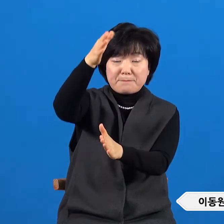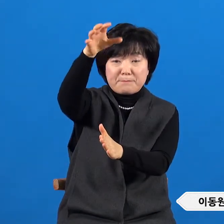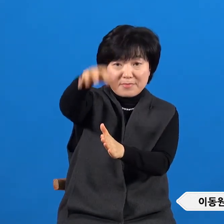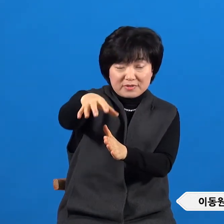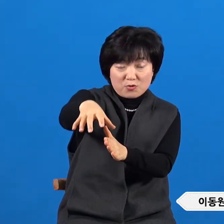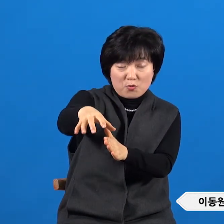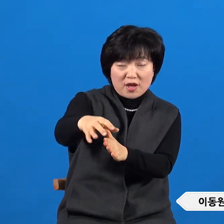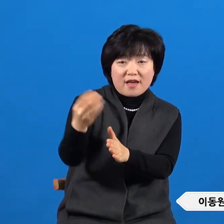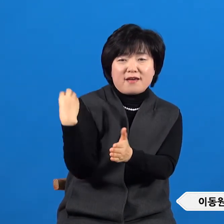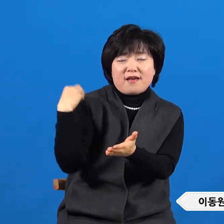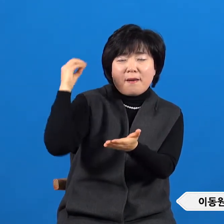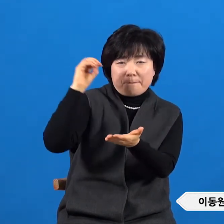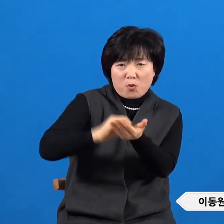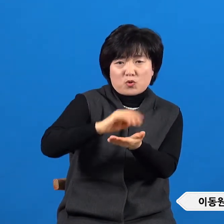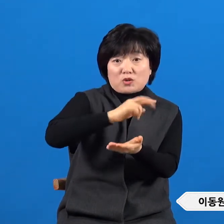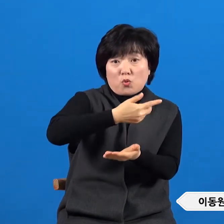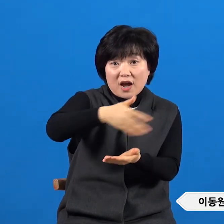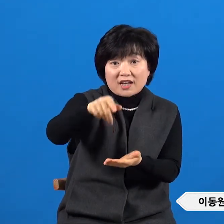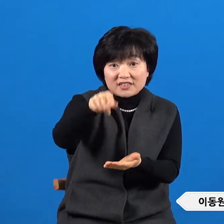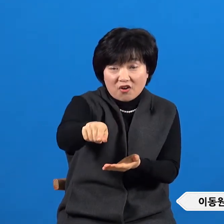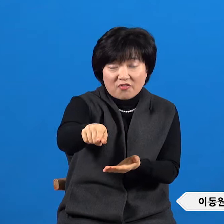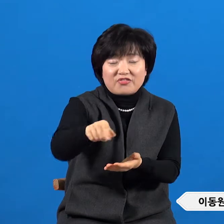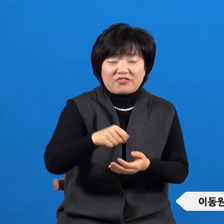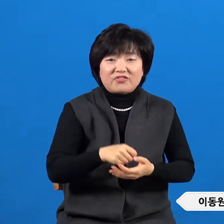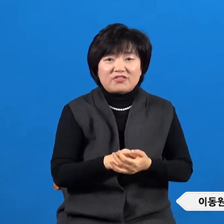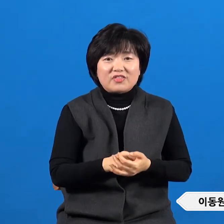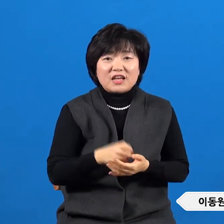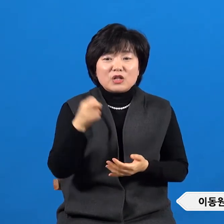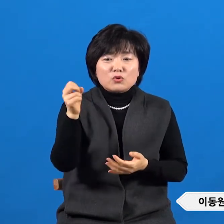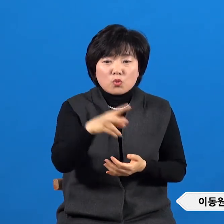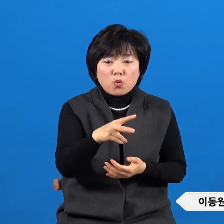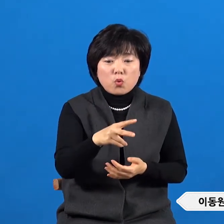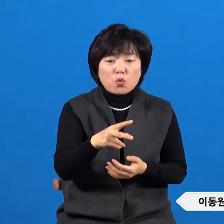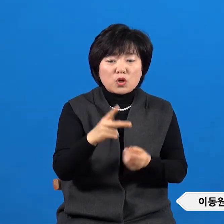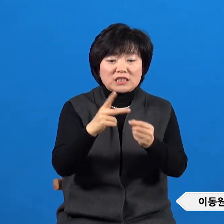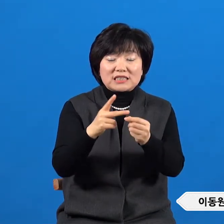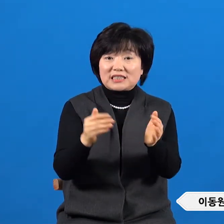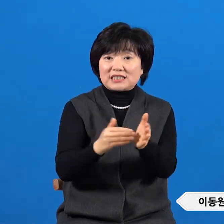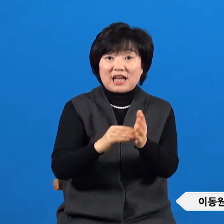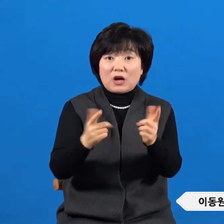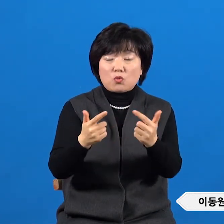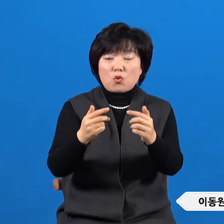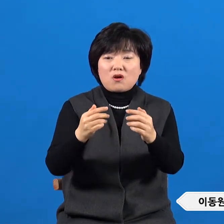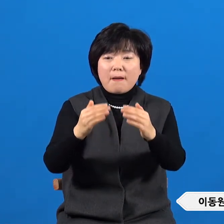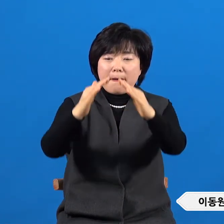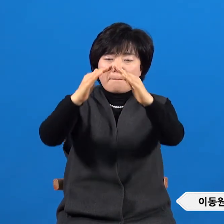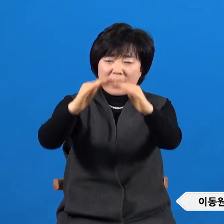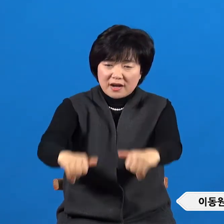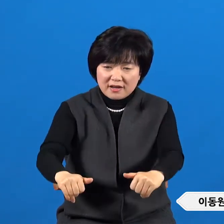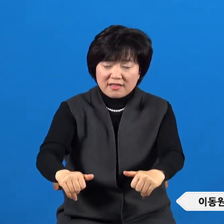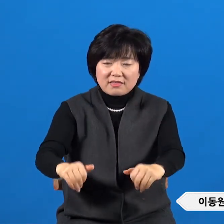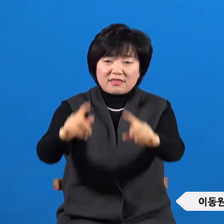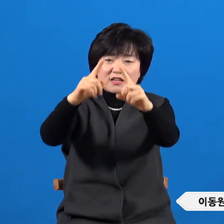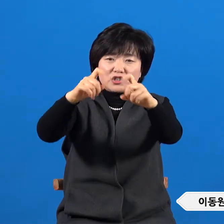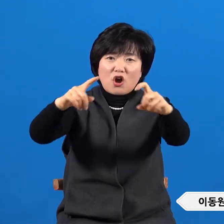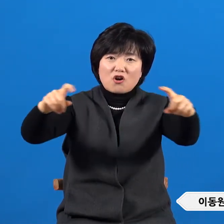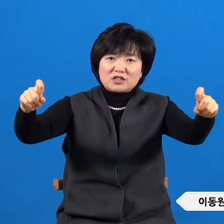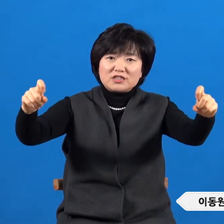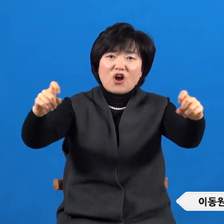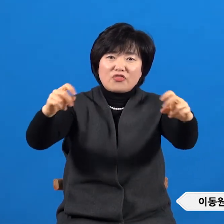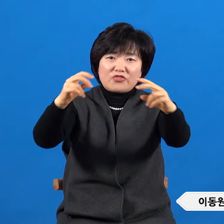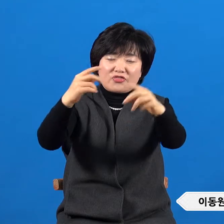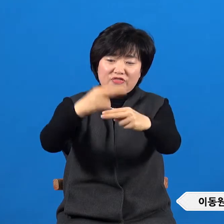복귀, 거기에서 끝나지 않고 이제 파괴된 무너져 있던 성전을